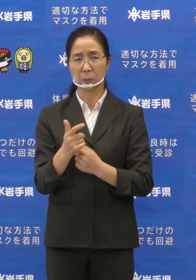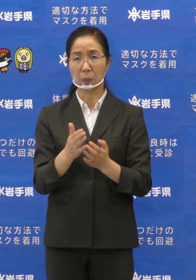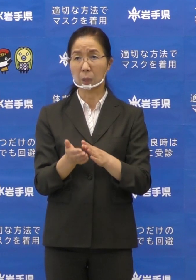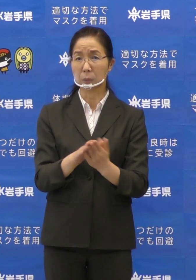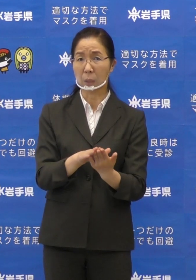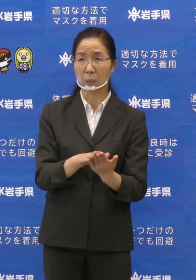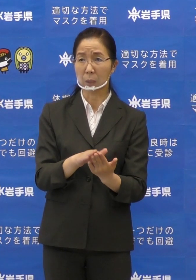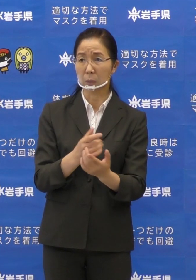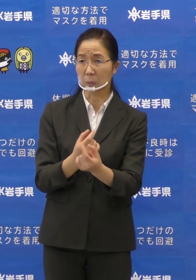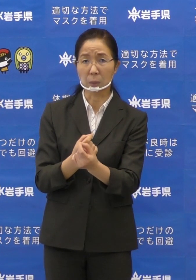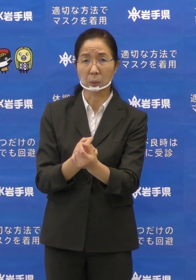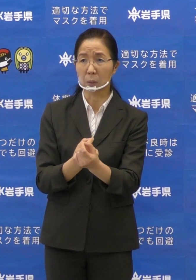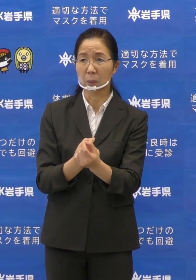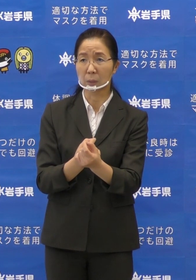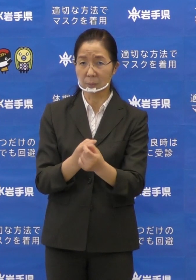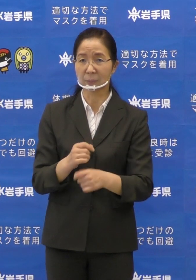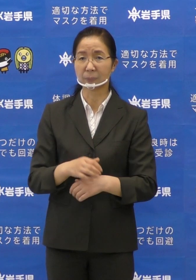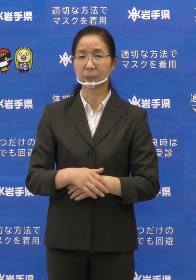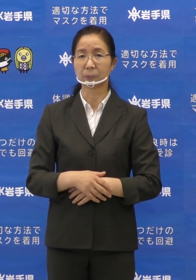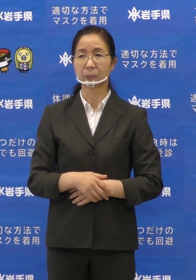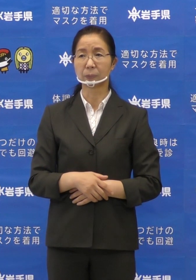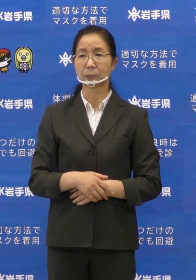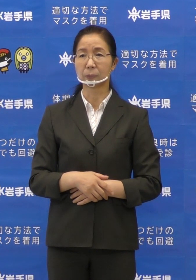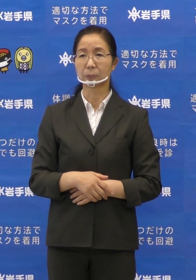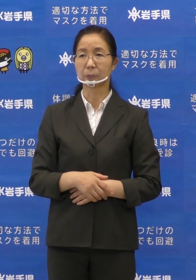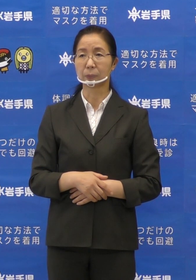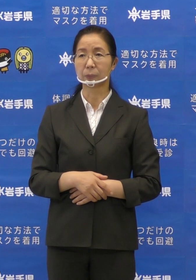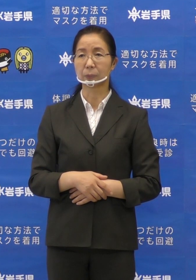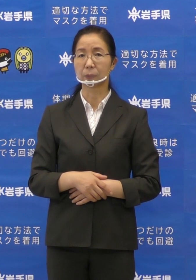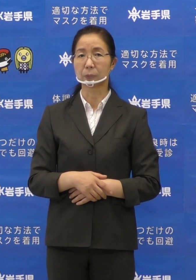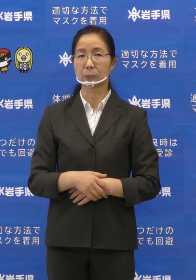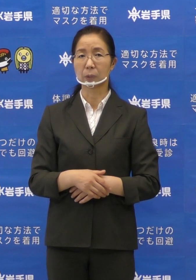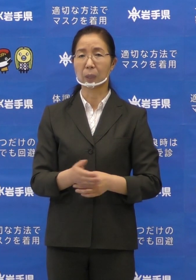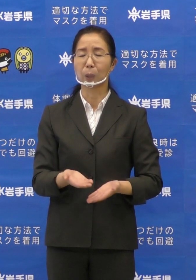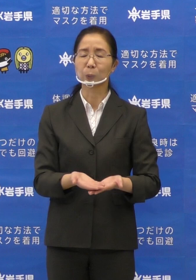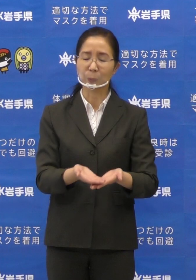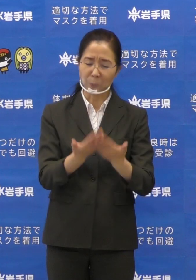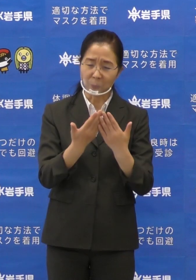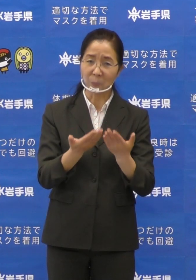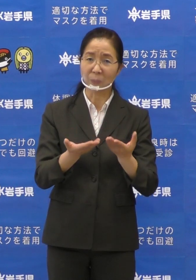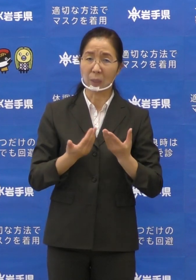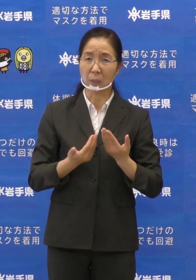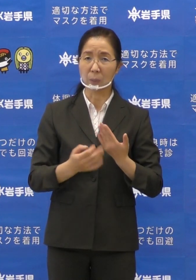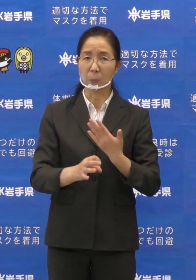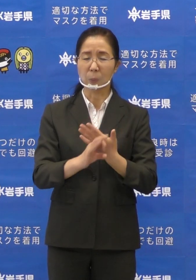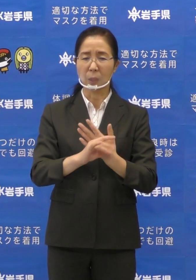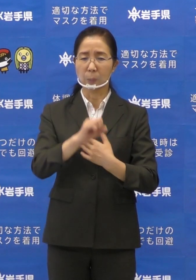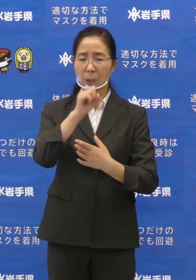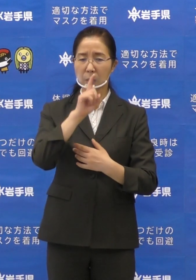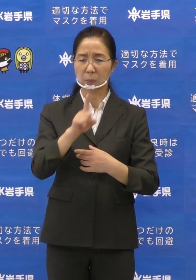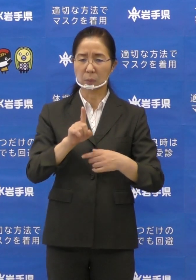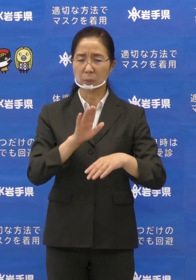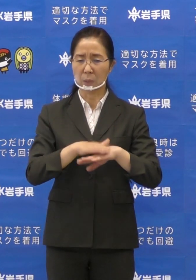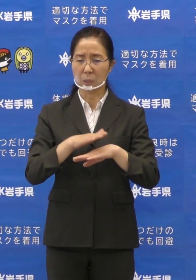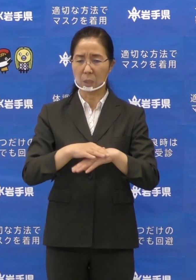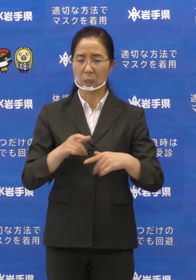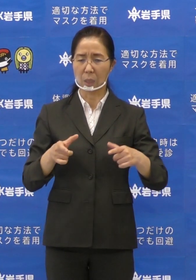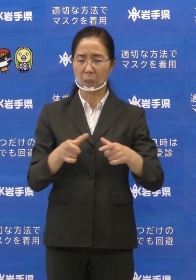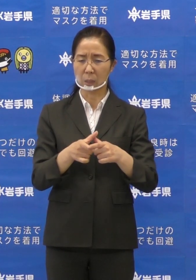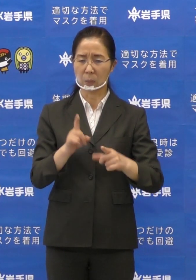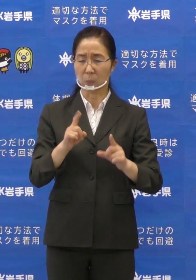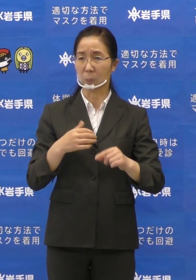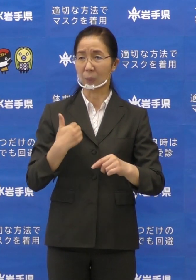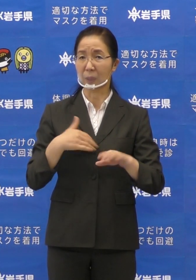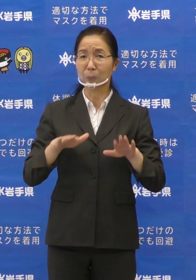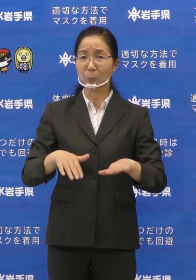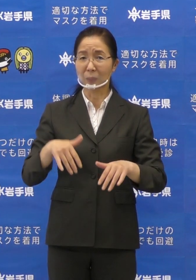死んじゃいますよね最後。あれを救われたっていうのがよく言えるのかどうかよく分かんないですけど、